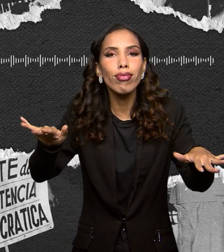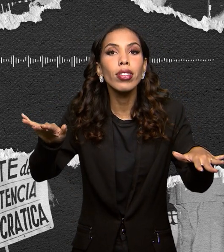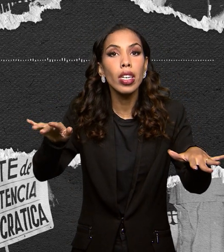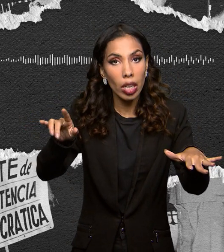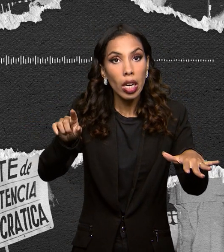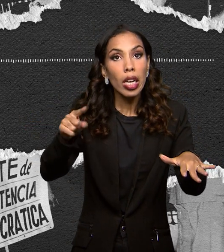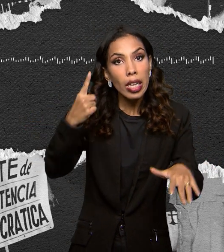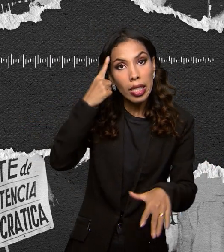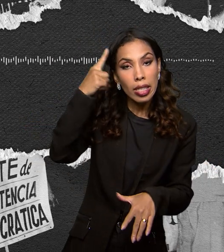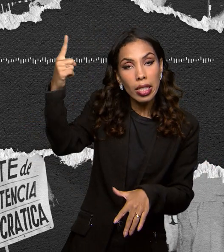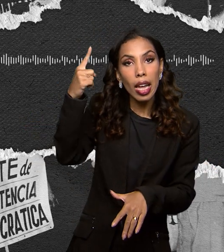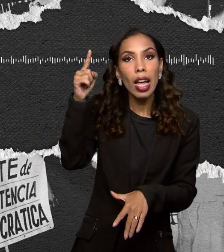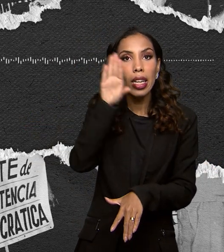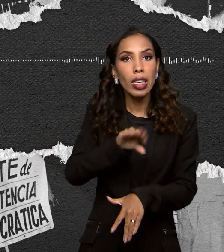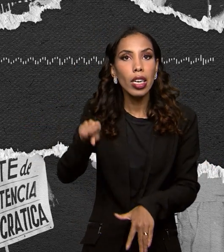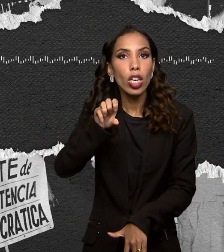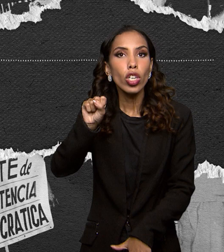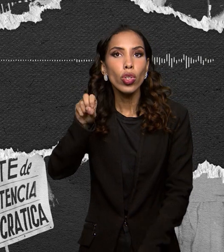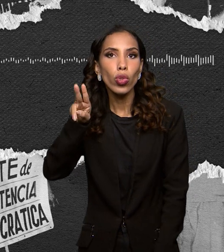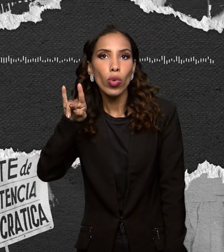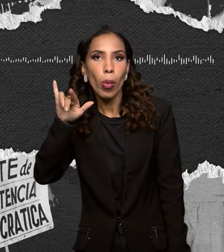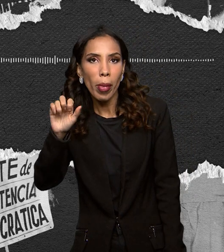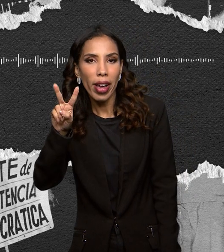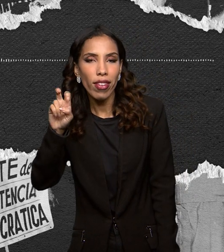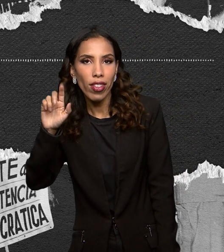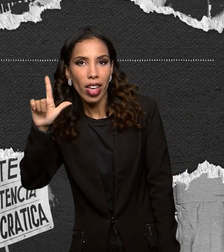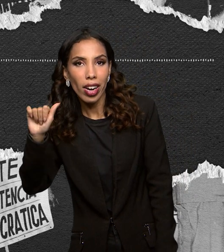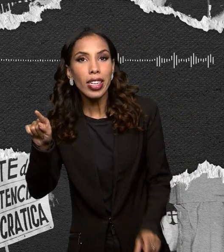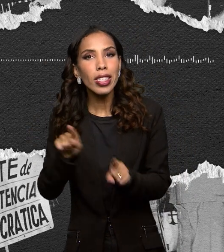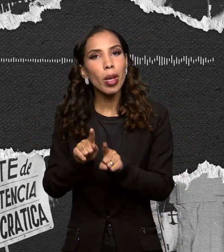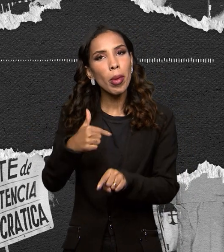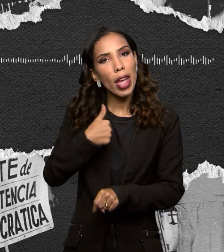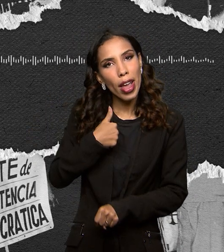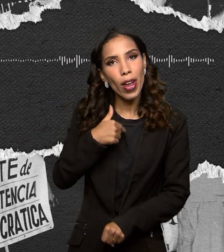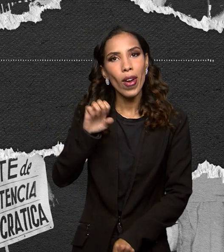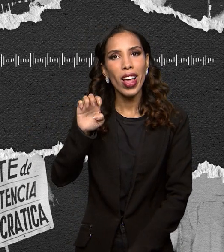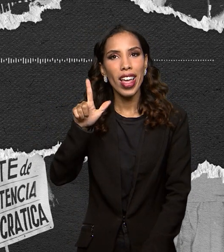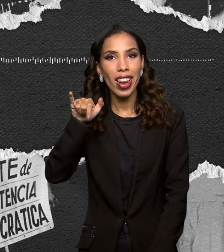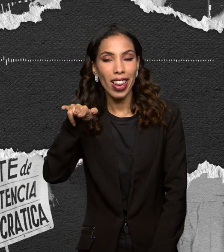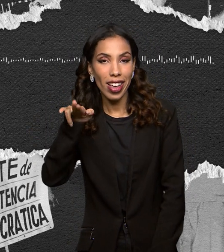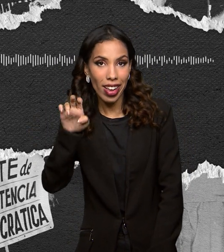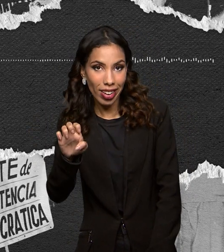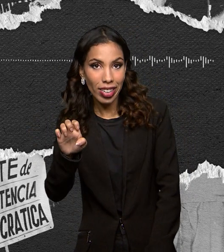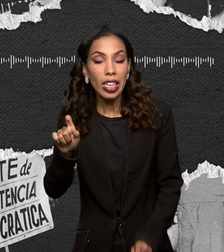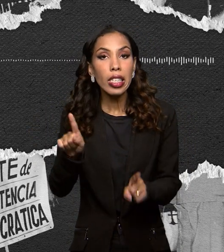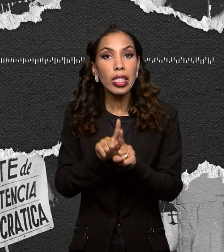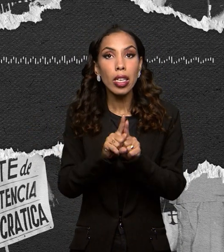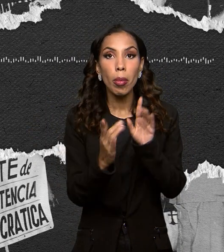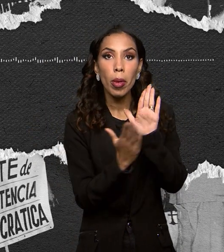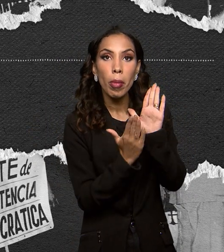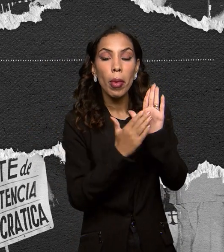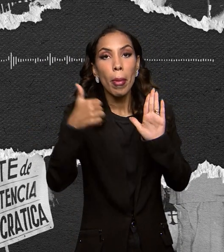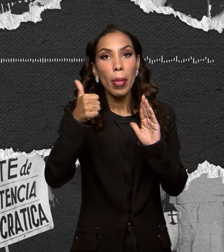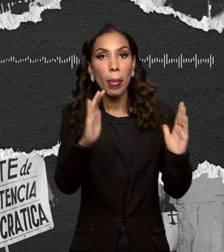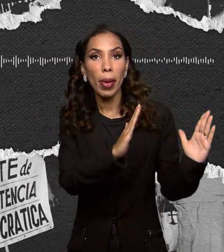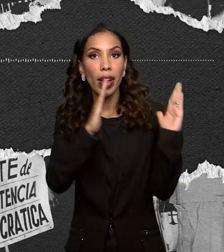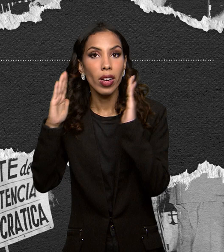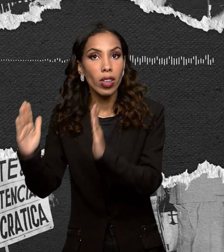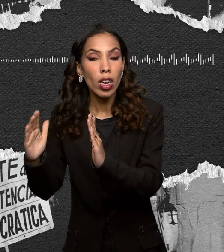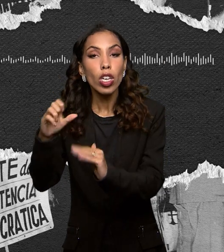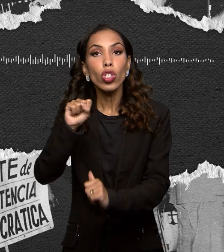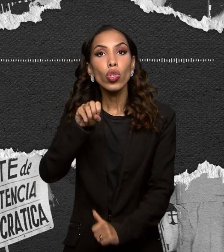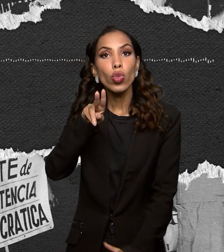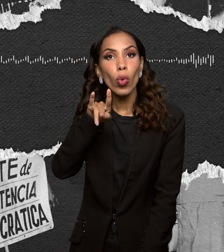idealizado e narrado pela Sumaia Vilela e por mim, Eliane Gonçalves. A concepção da pauta da primeira temporada é minha. A